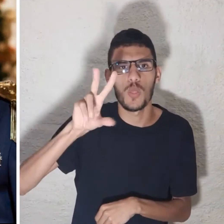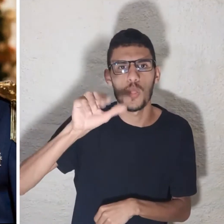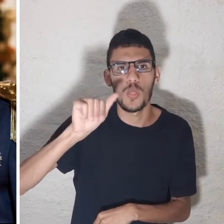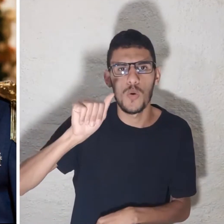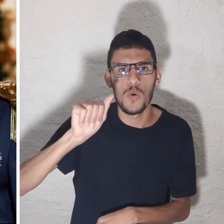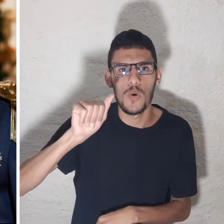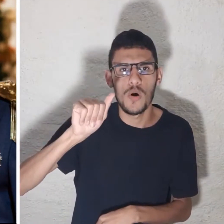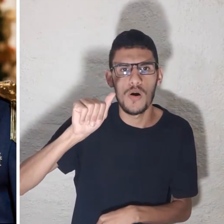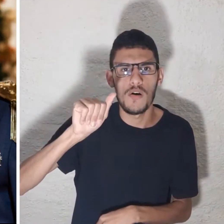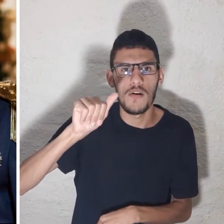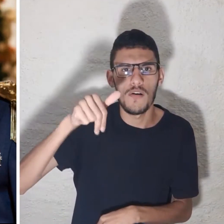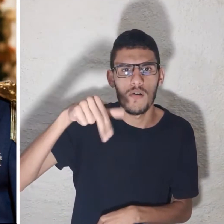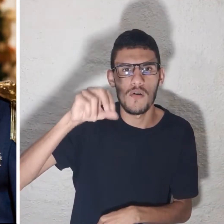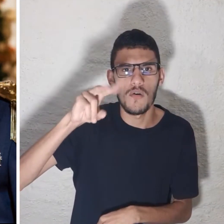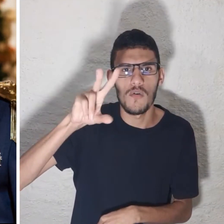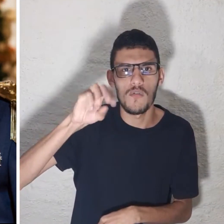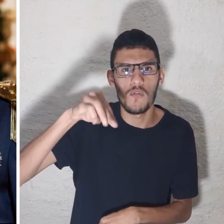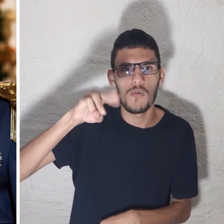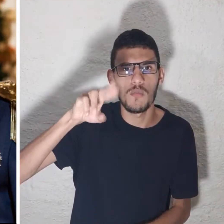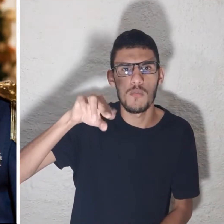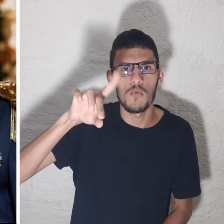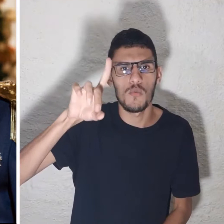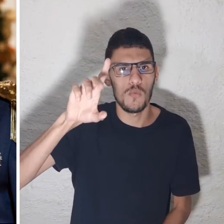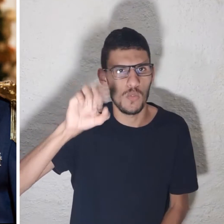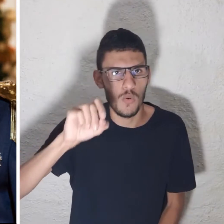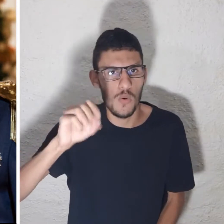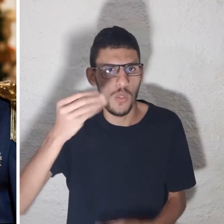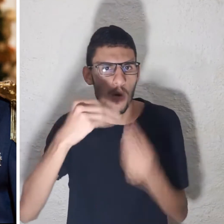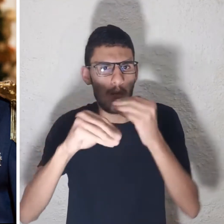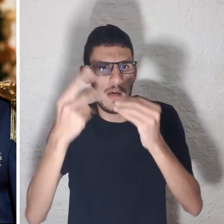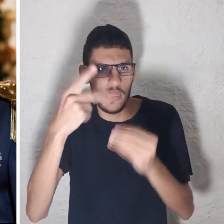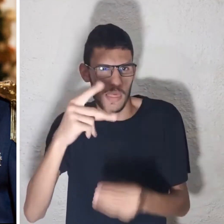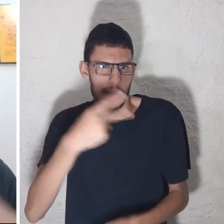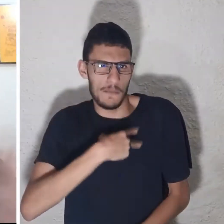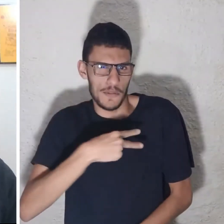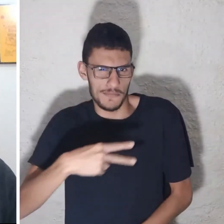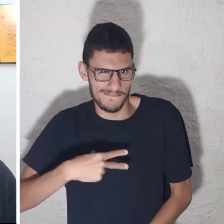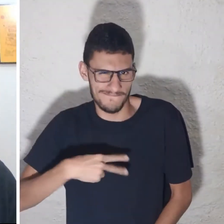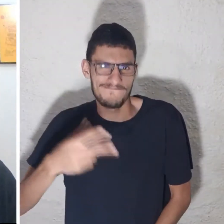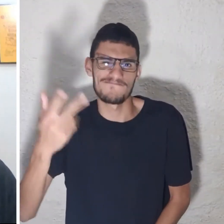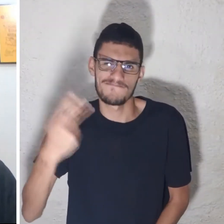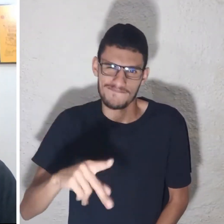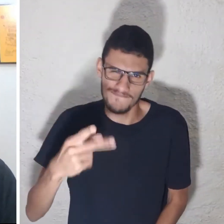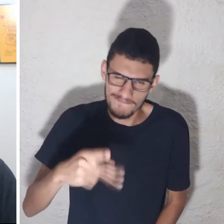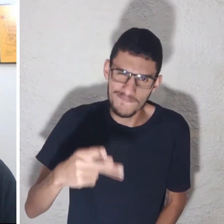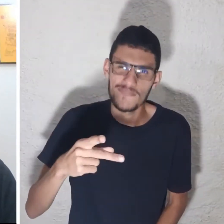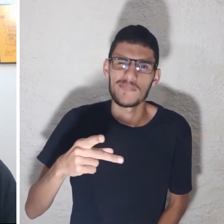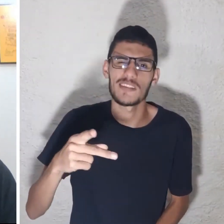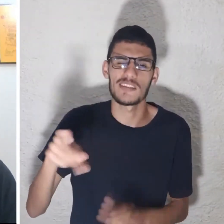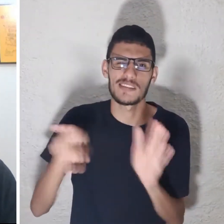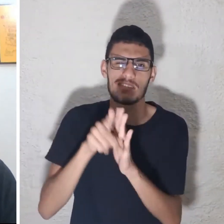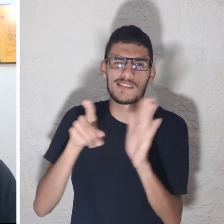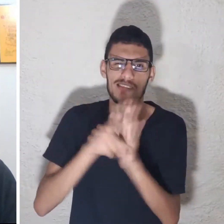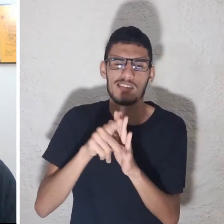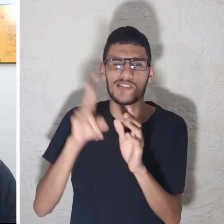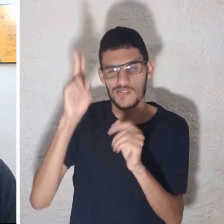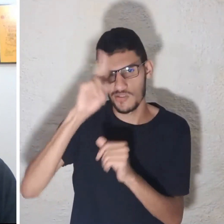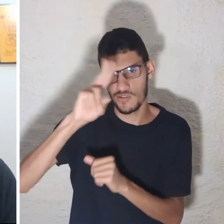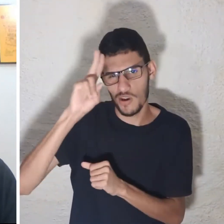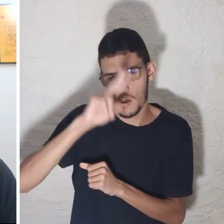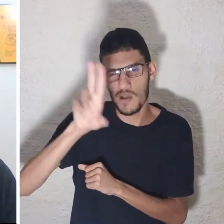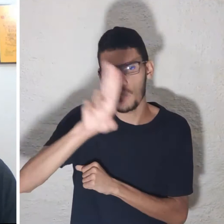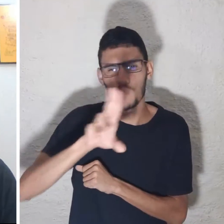teria sido a vida da família real portuguesa aqui no Brasil, ou muitas outras novelas e filmes que foram feitos sobre essa